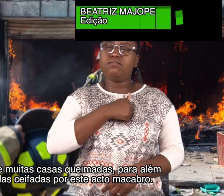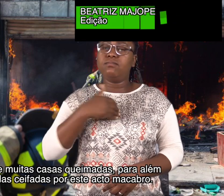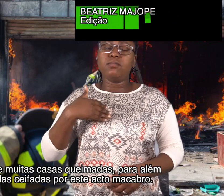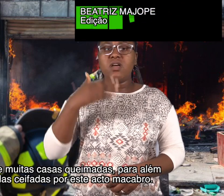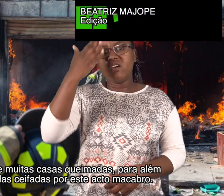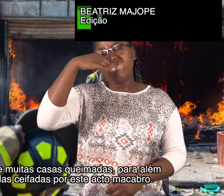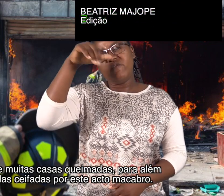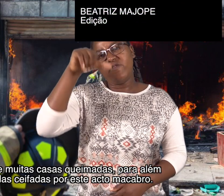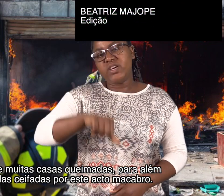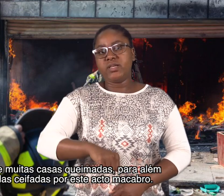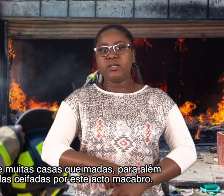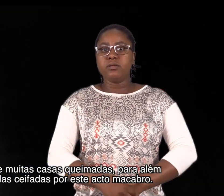por este ato macabro.